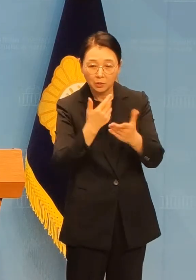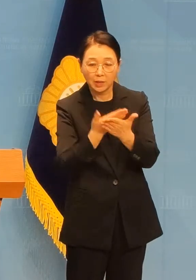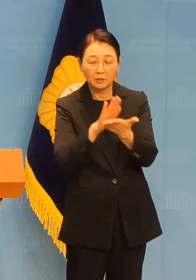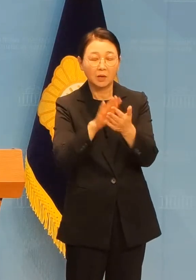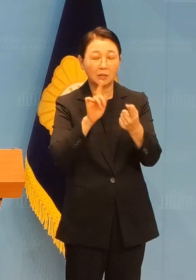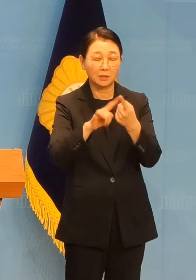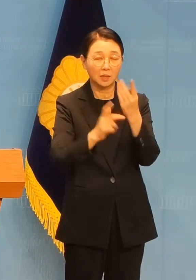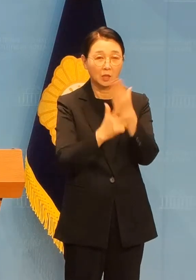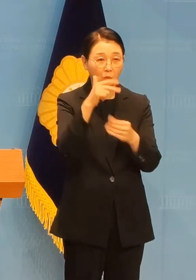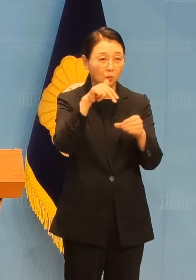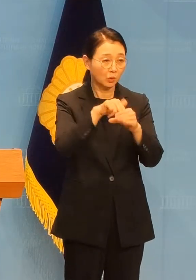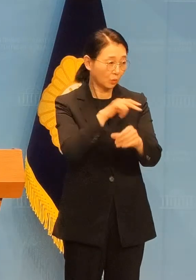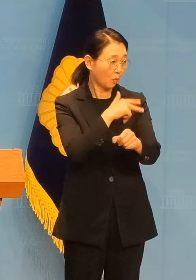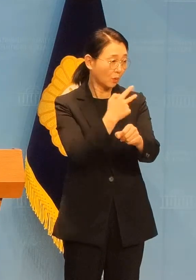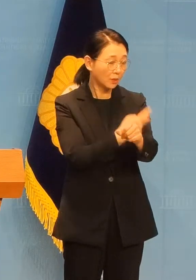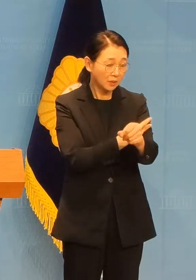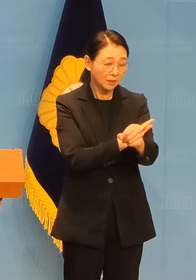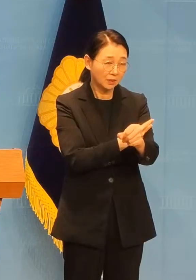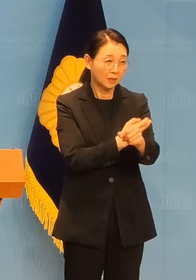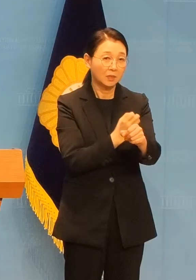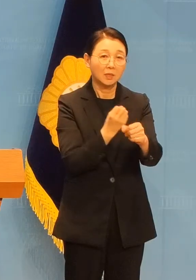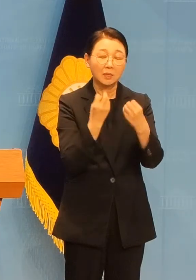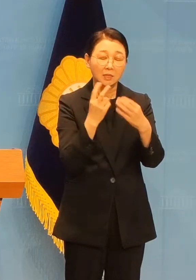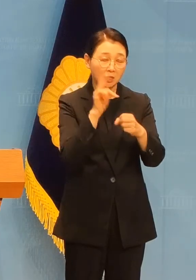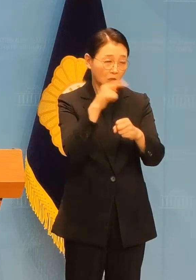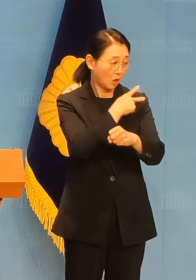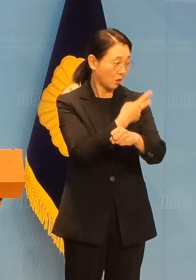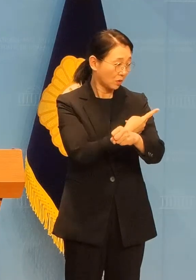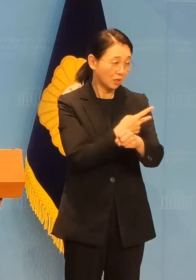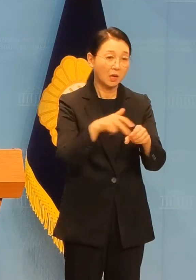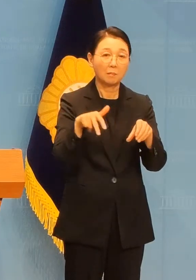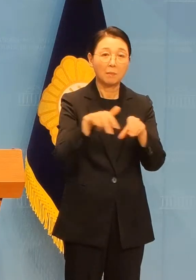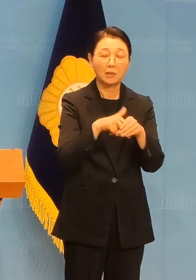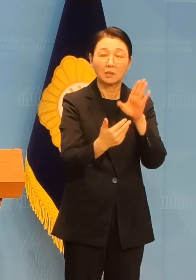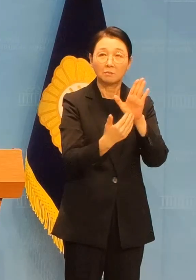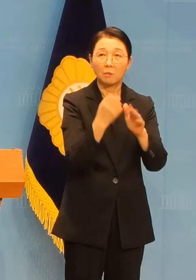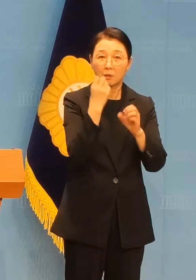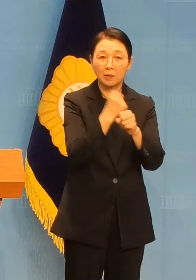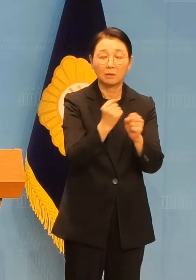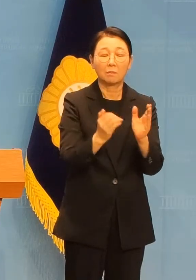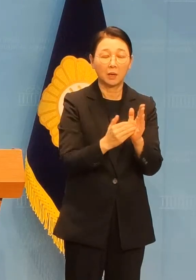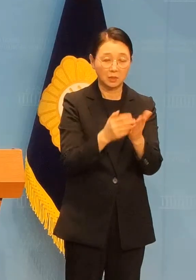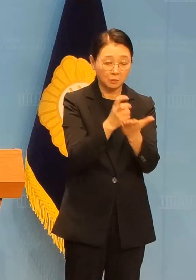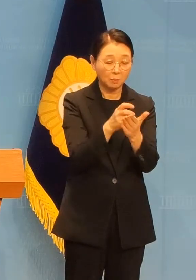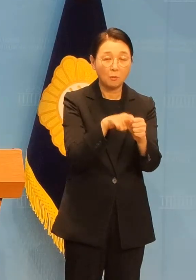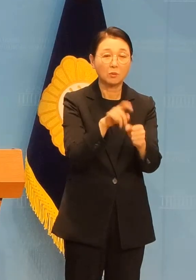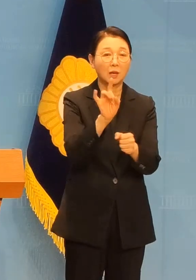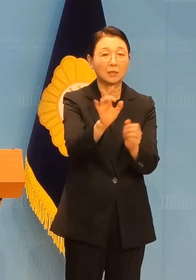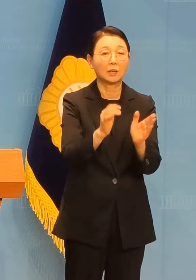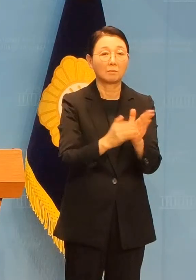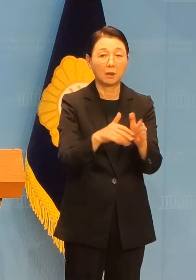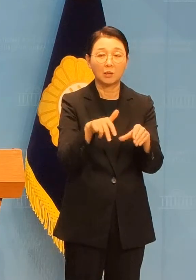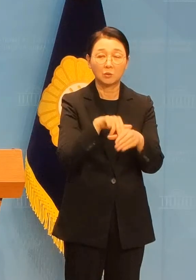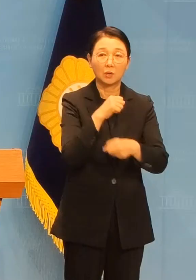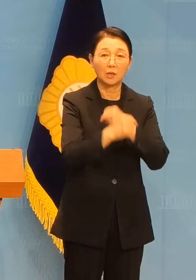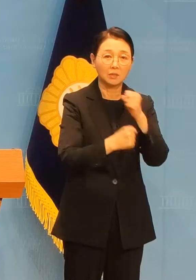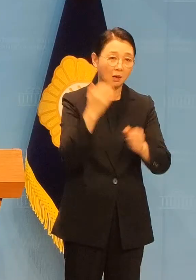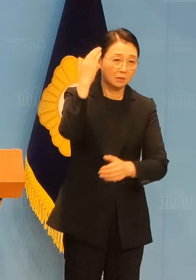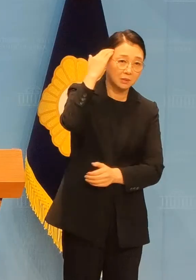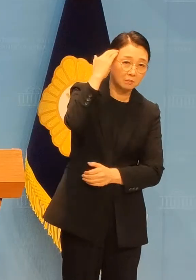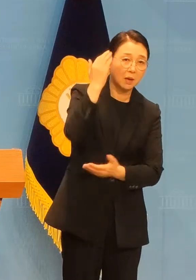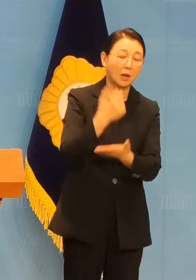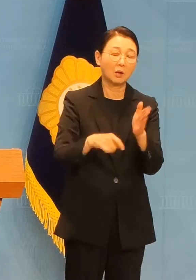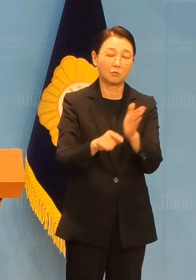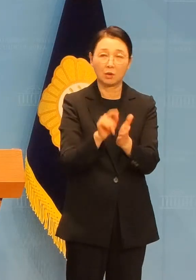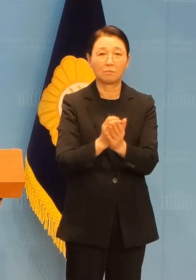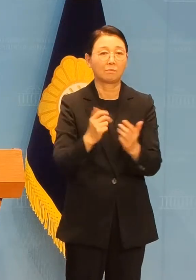통일교 신천지 방지법이라고 분명히 이름 붙입니다. 이 법의 목적은 단 하나입니다. 종교의 자유를 침해하기 위한